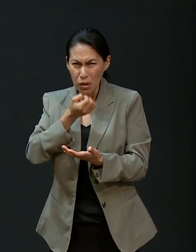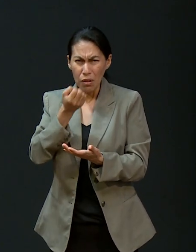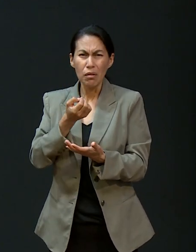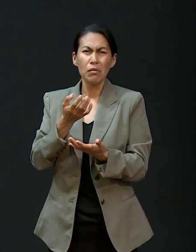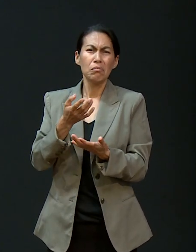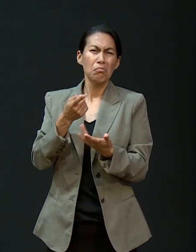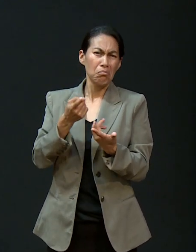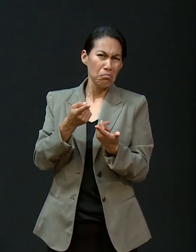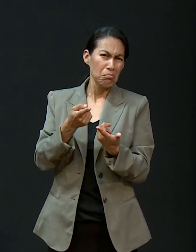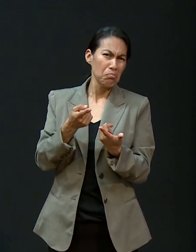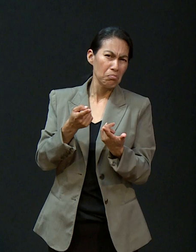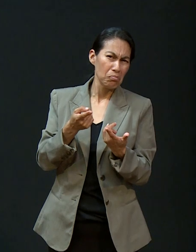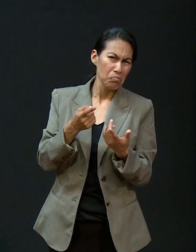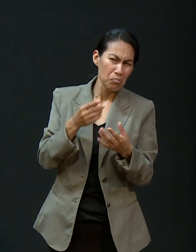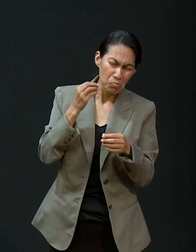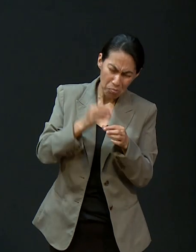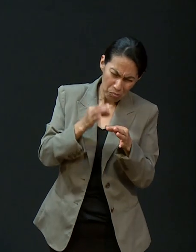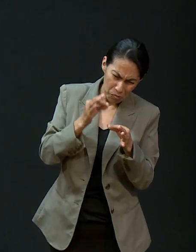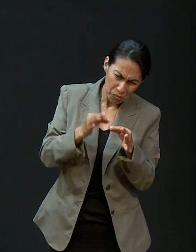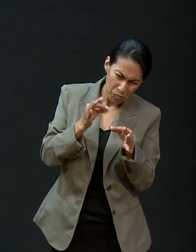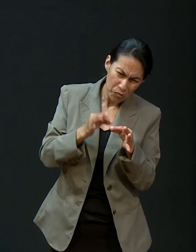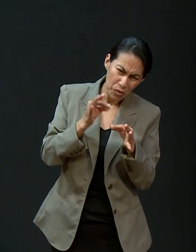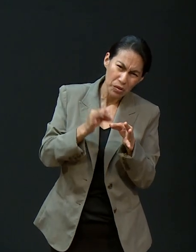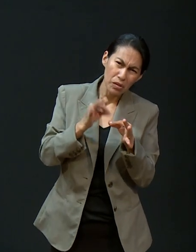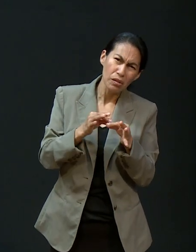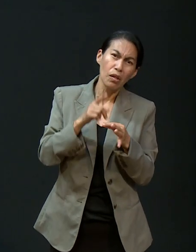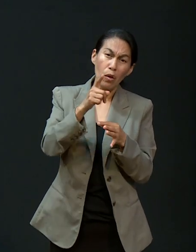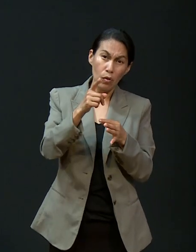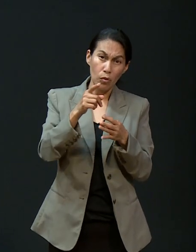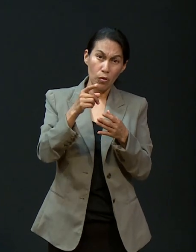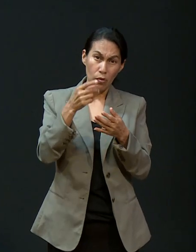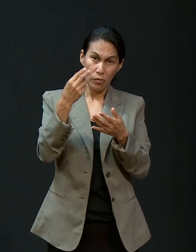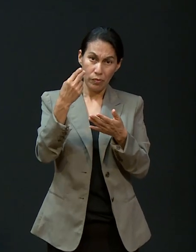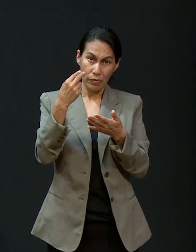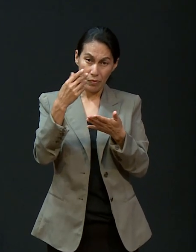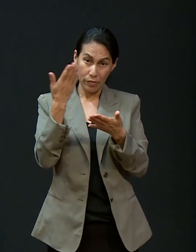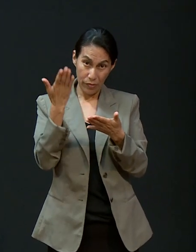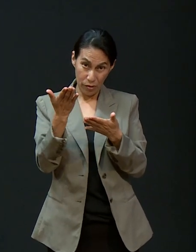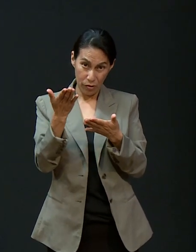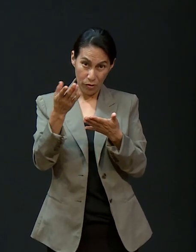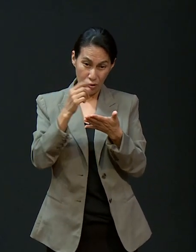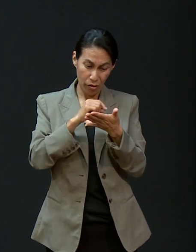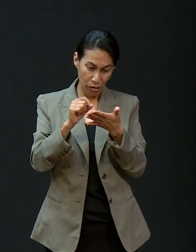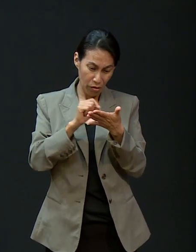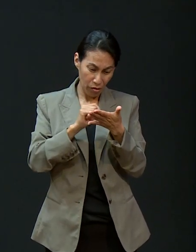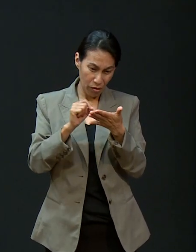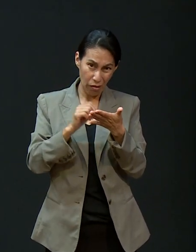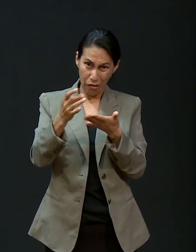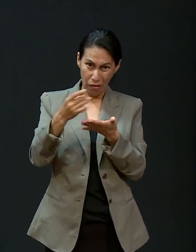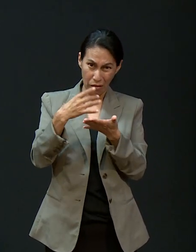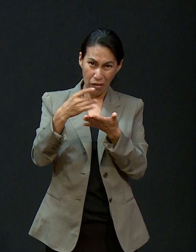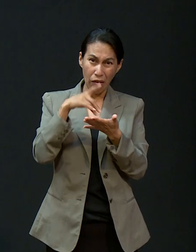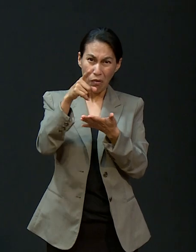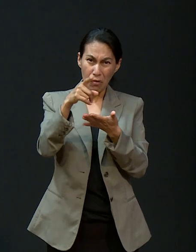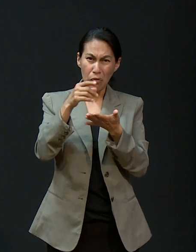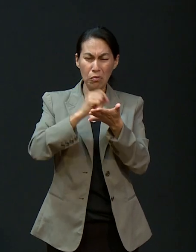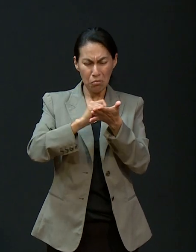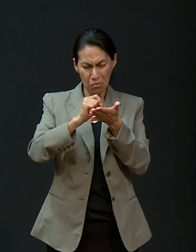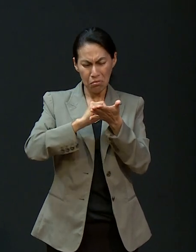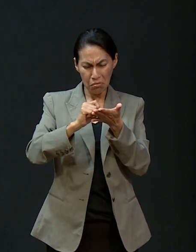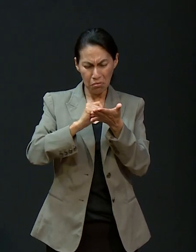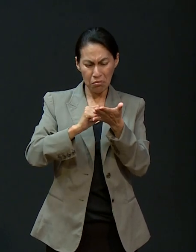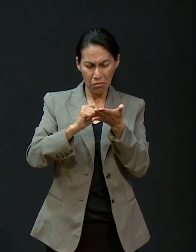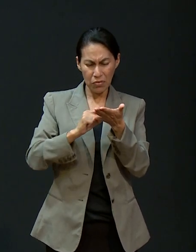llama a ser un guerrero, una guerrera de oración, apunta todas las peticiones allí donde estás